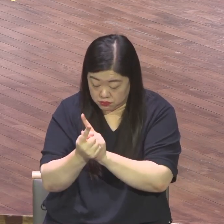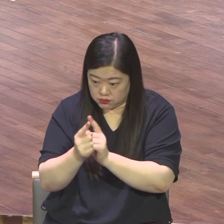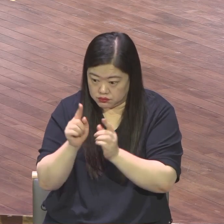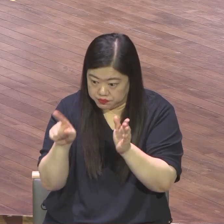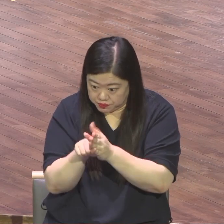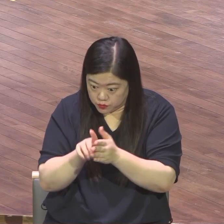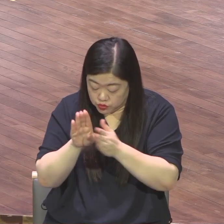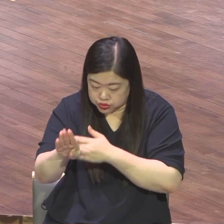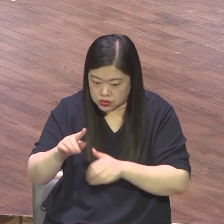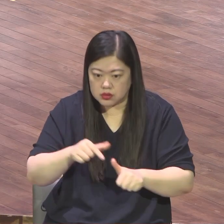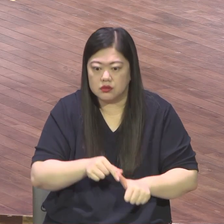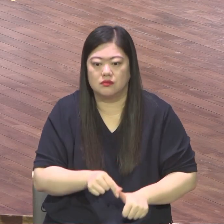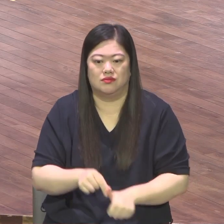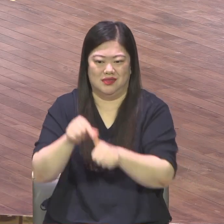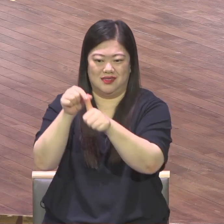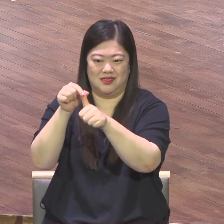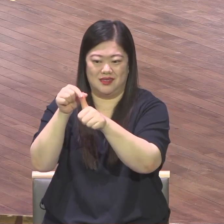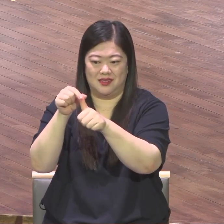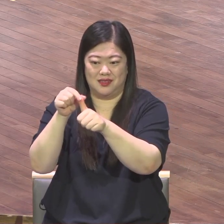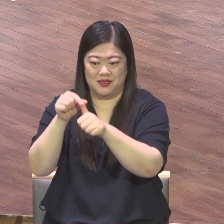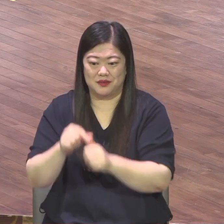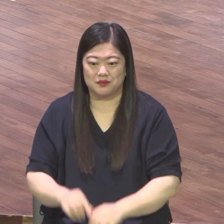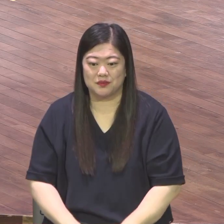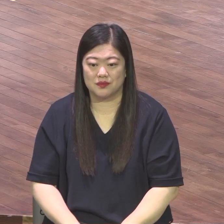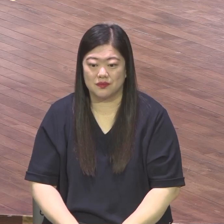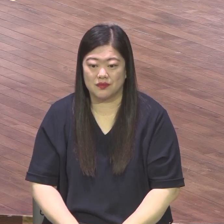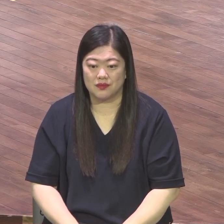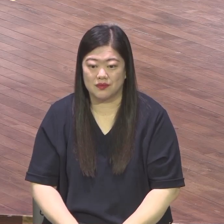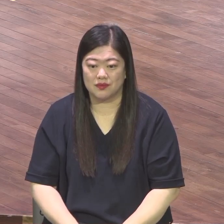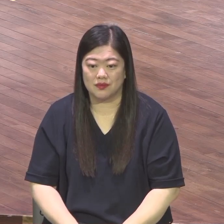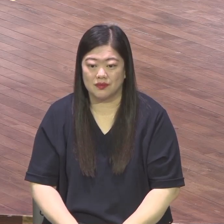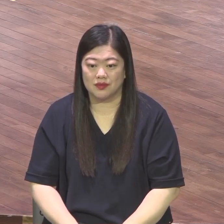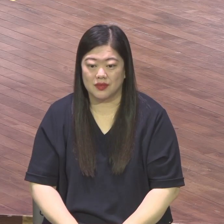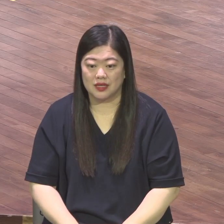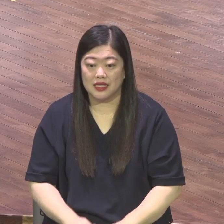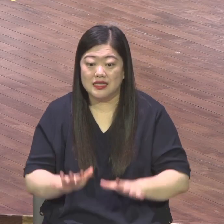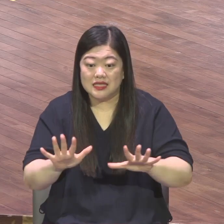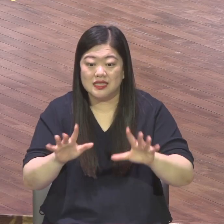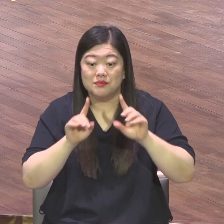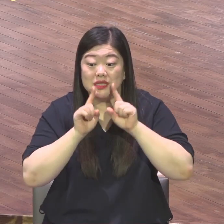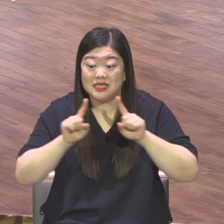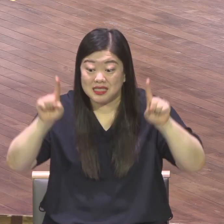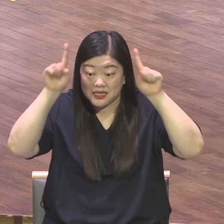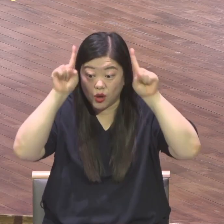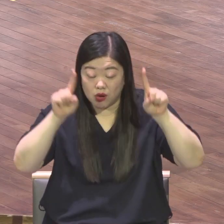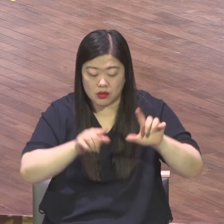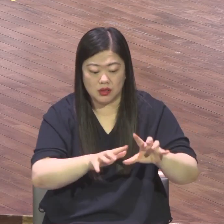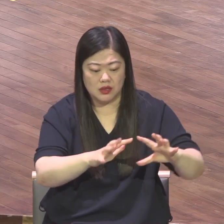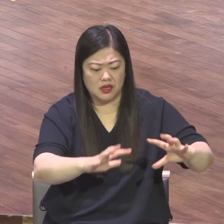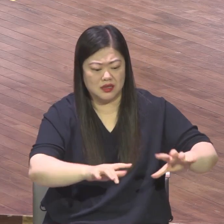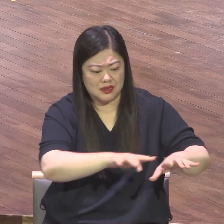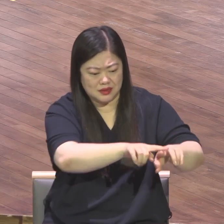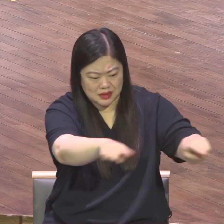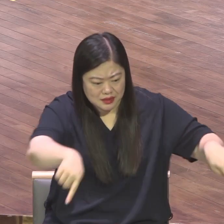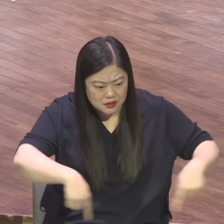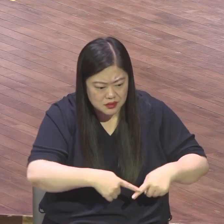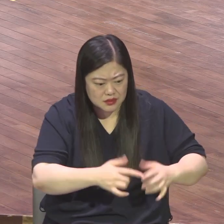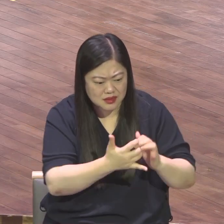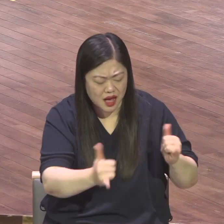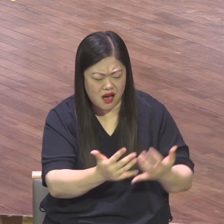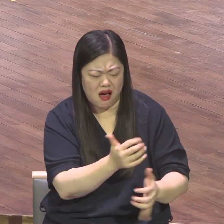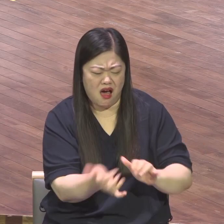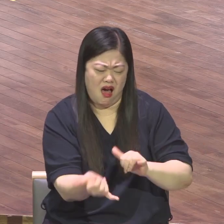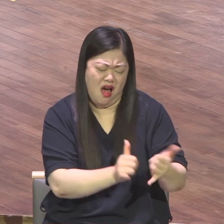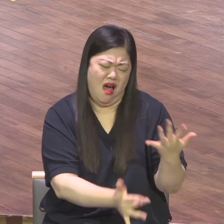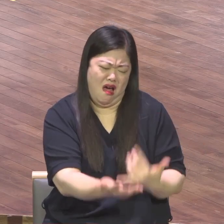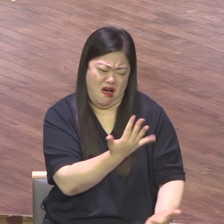수억 명이다 지옥 가는데. 수십억, 수천억이다 지옥 가 있는데. 나를 구원해 주셨다. 내